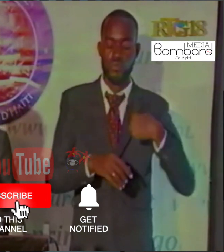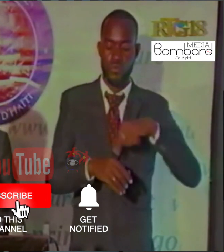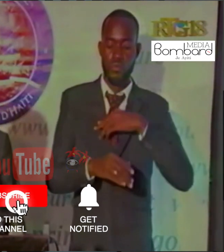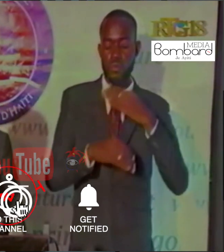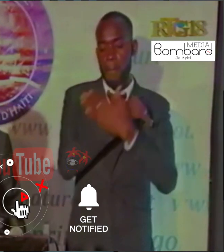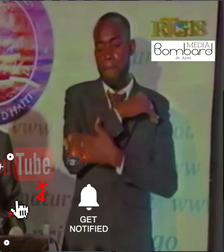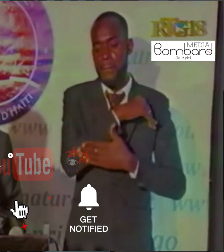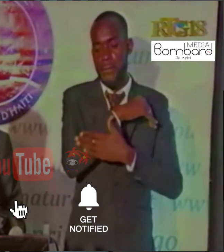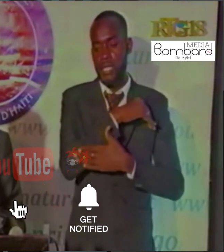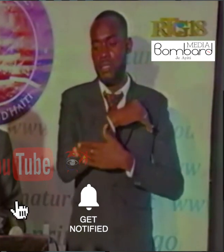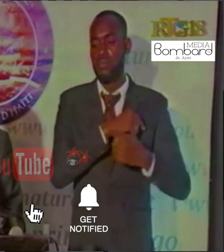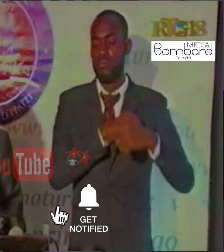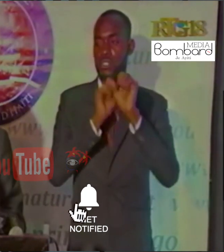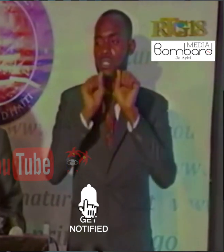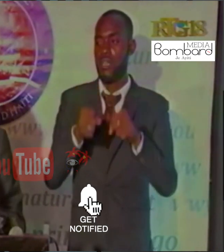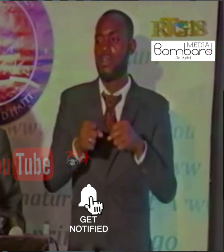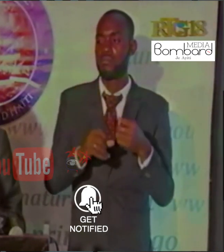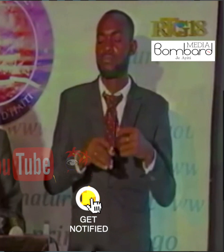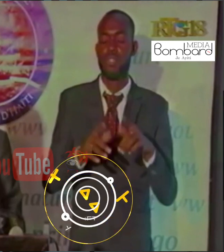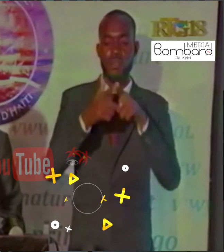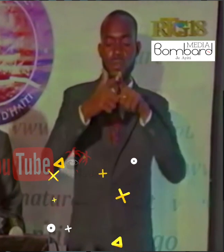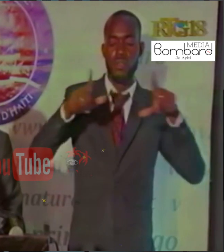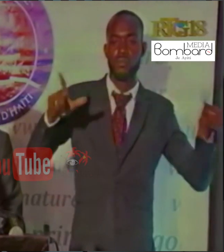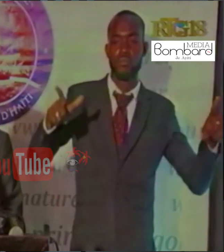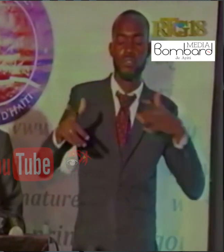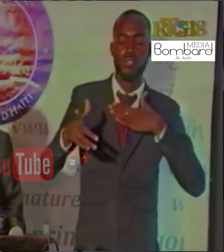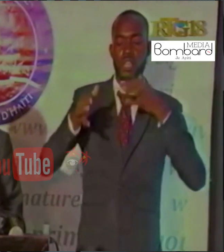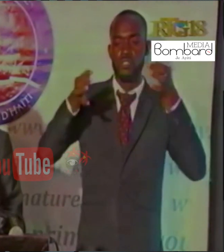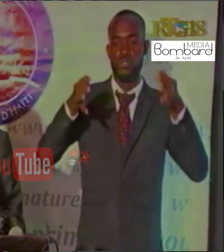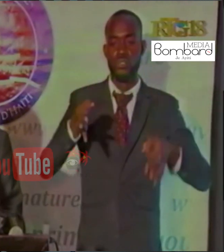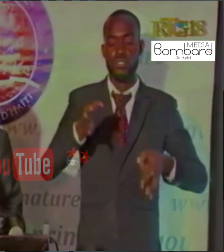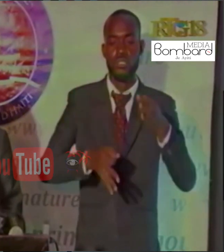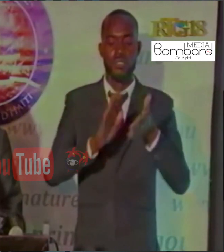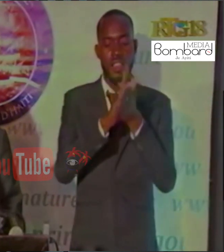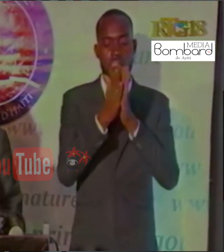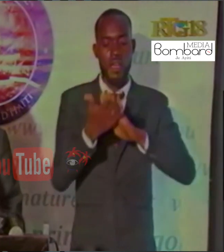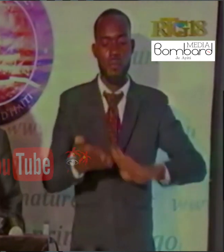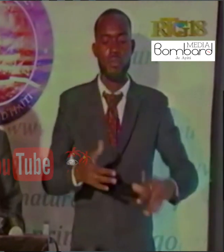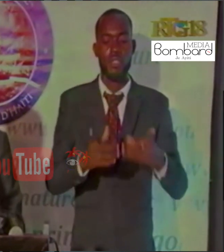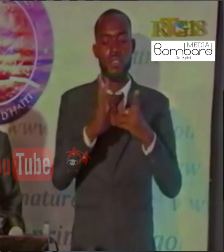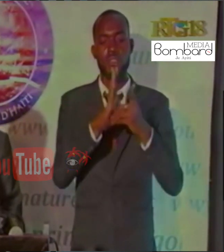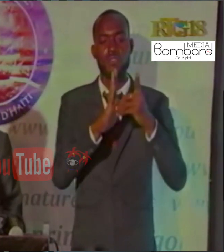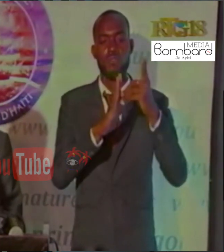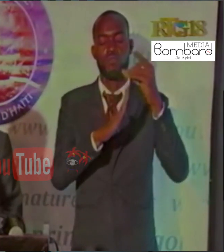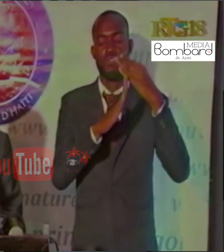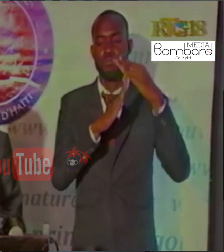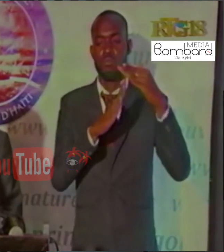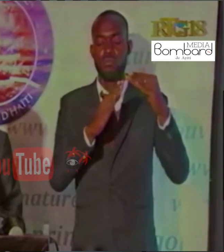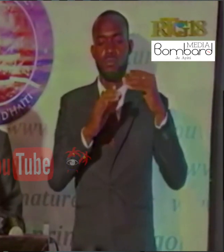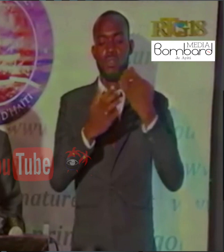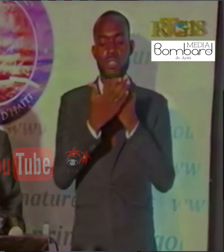et garantirons la liberté, la justice, la paix, le développement économique